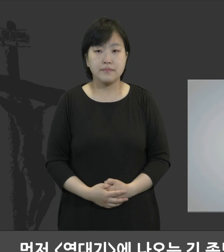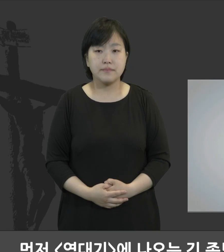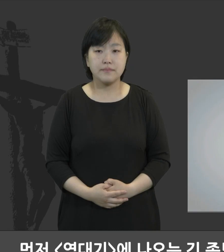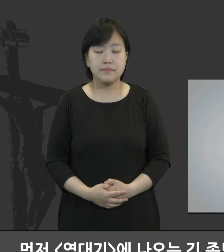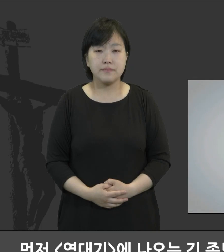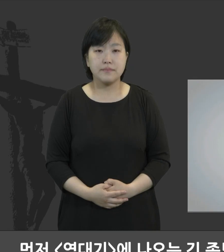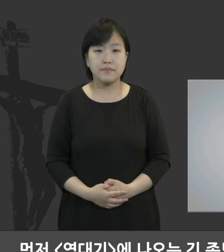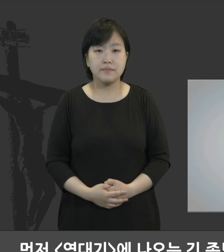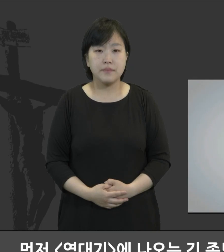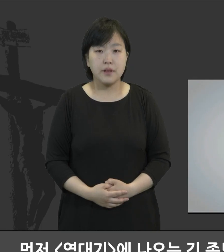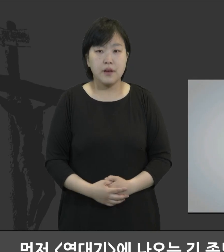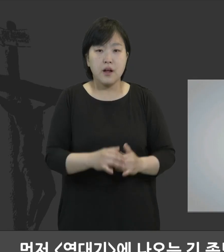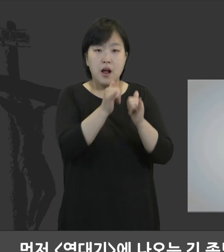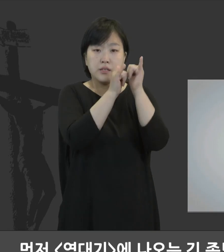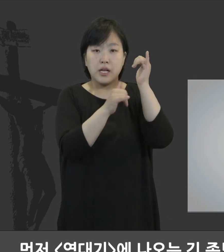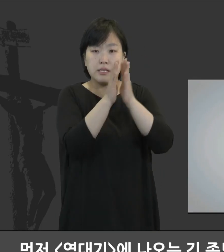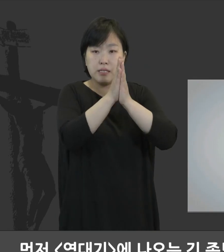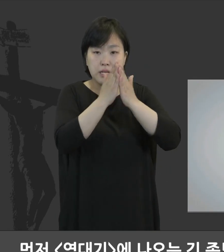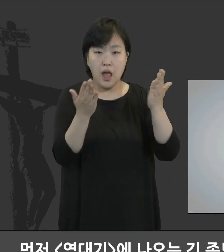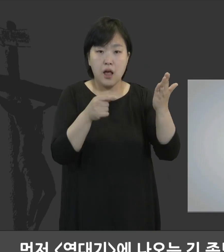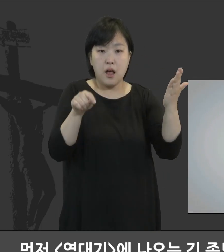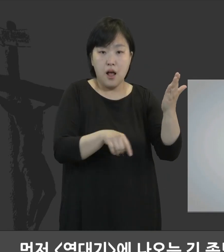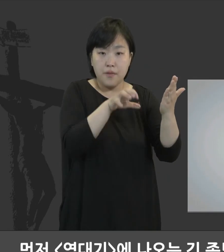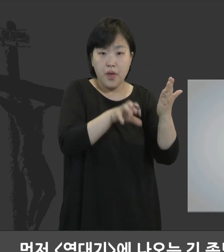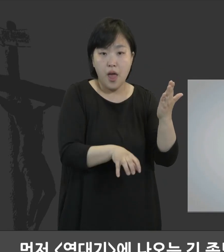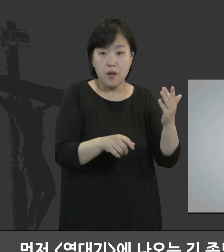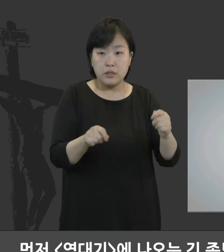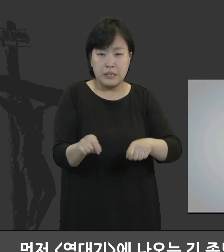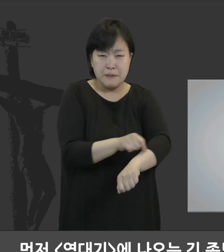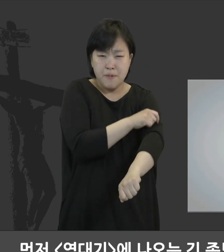먼저 역대기에 나오는 긴 족보들 사이에